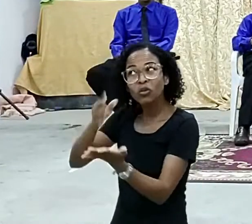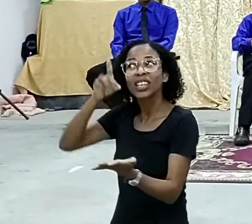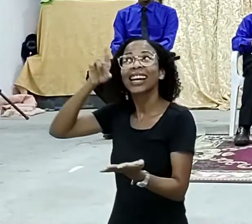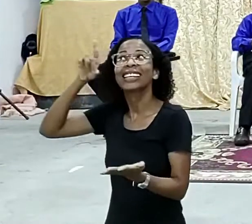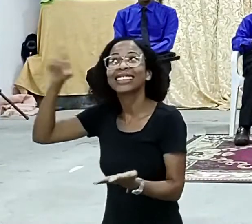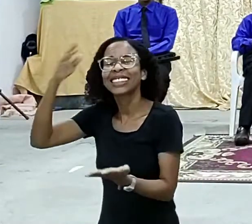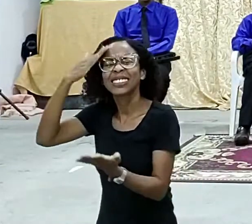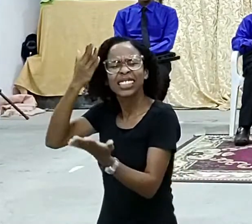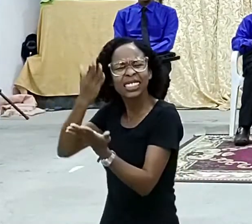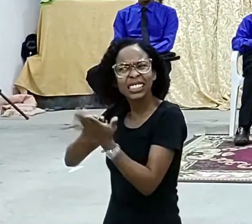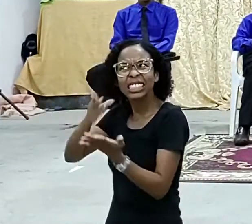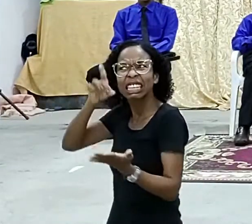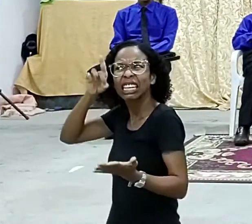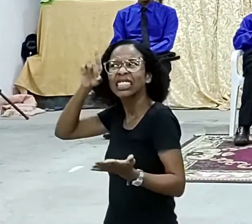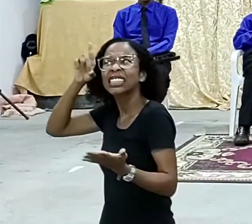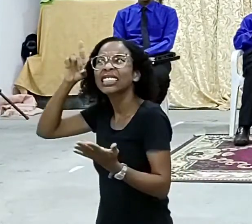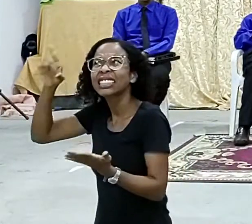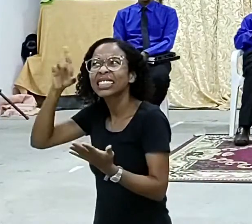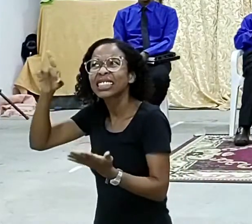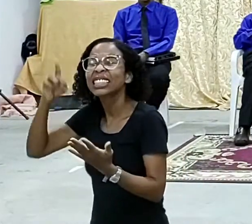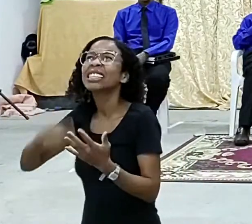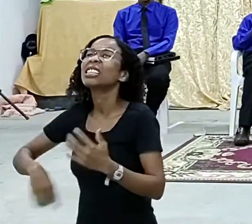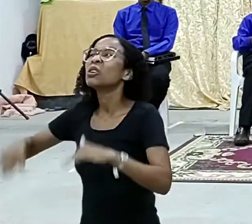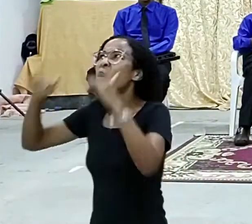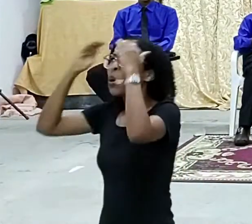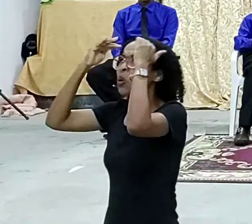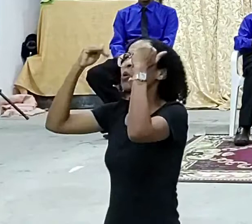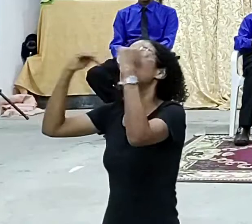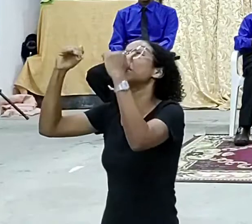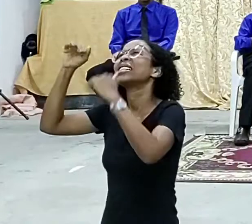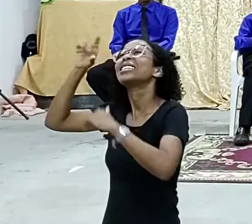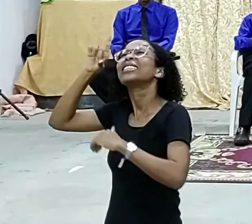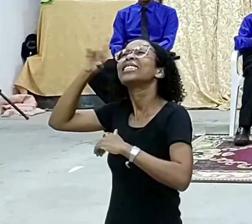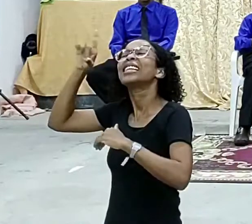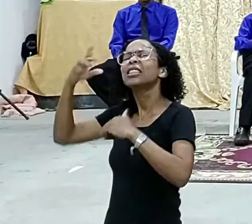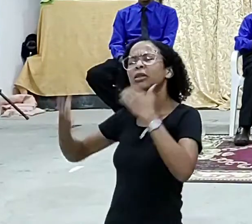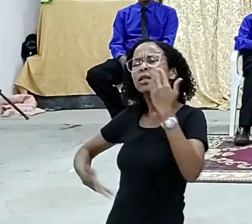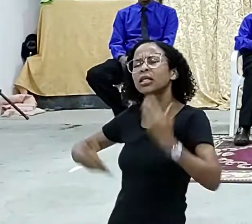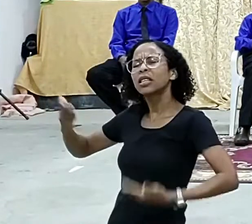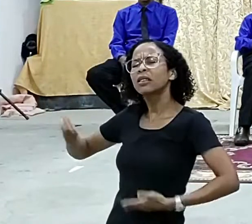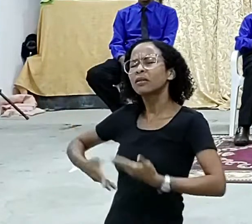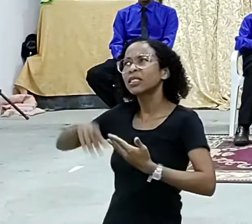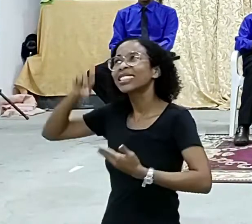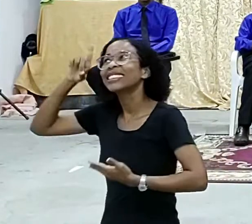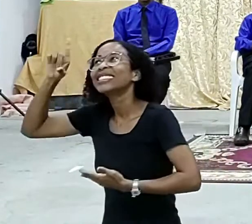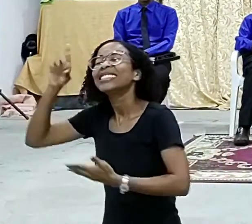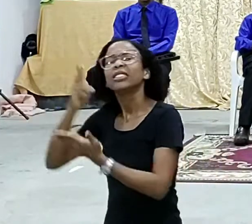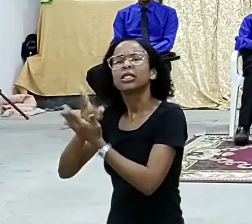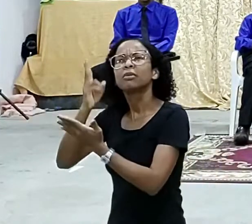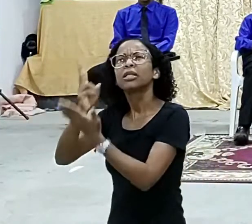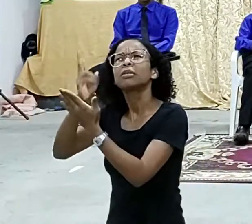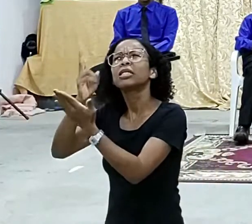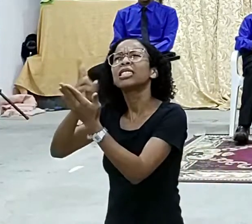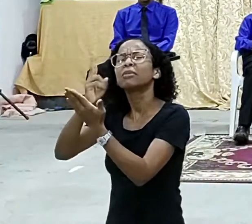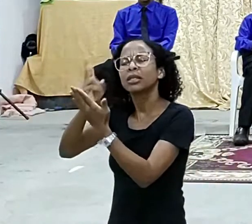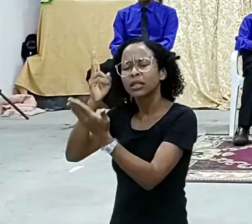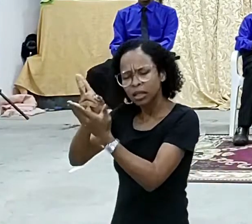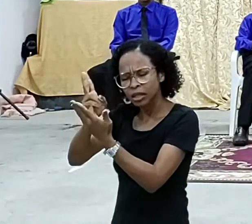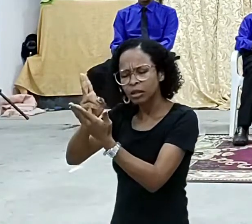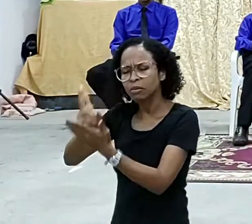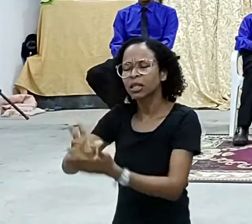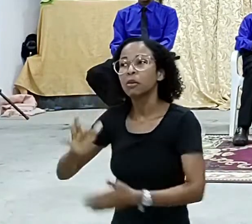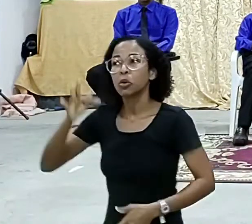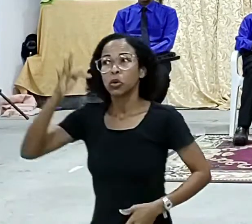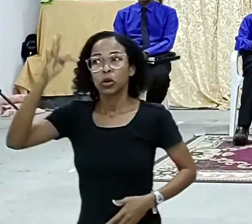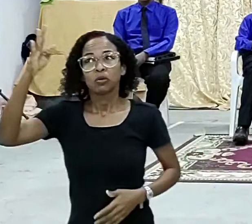Senhor, agradar a Ele com boas práticas e caminhar temente, porque um dia